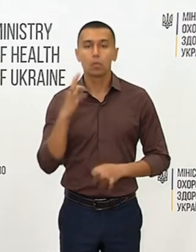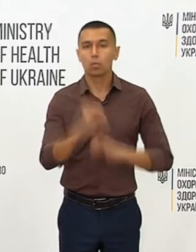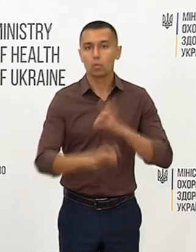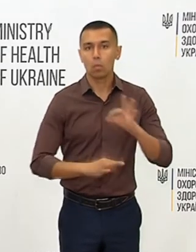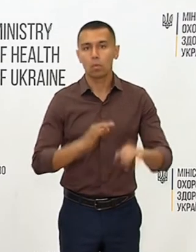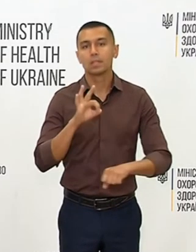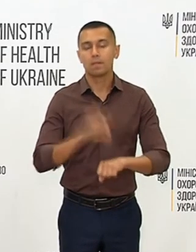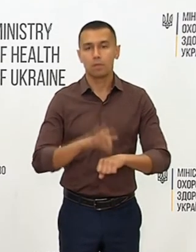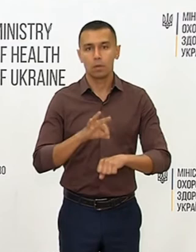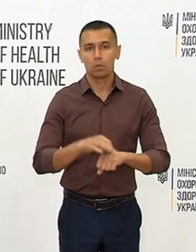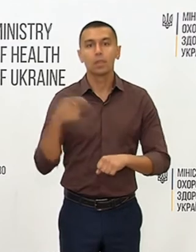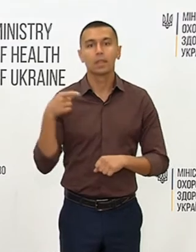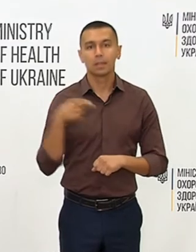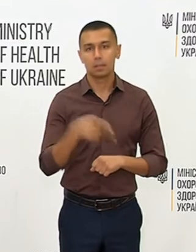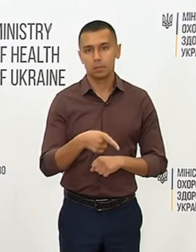добу захворіло